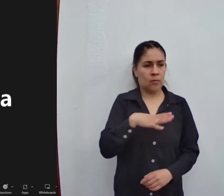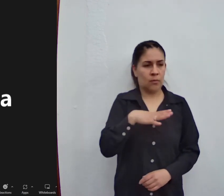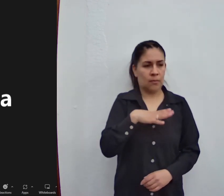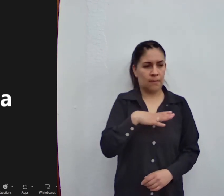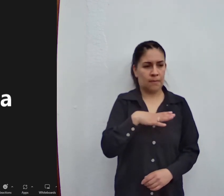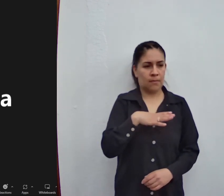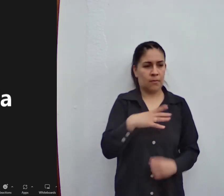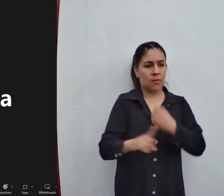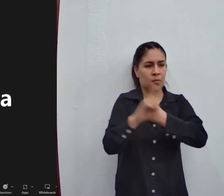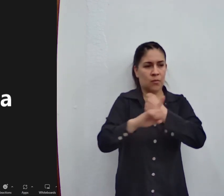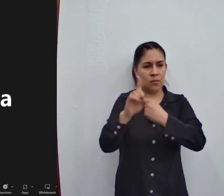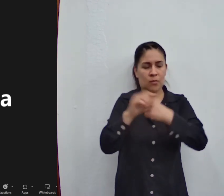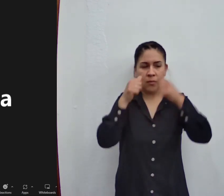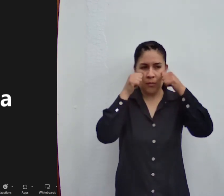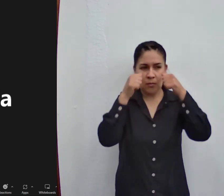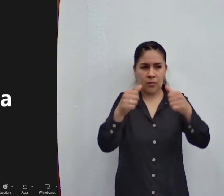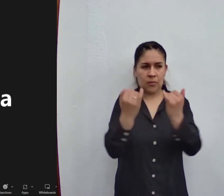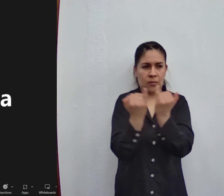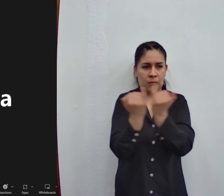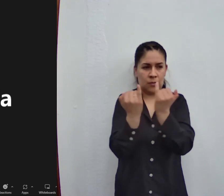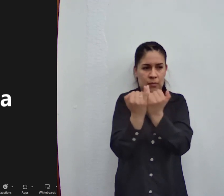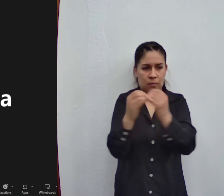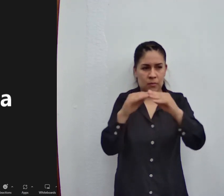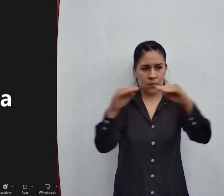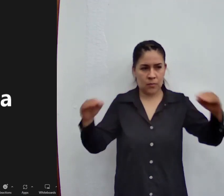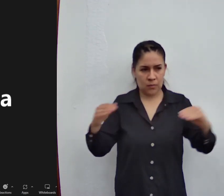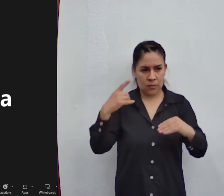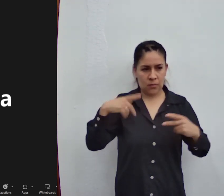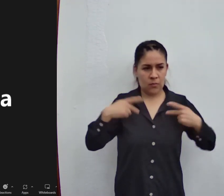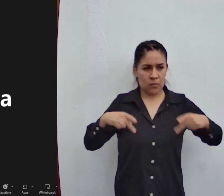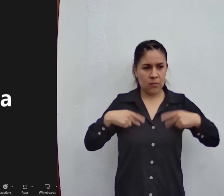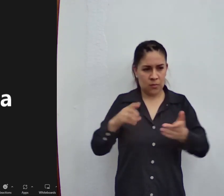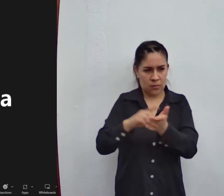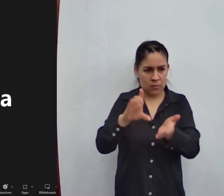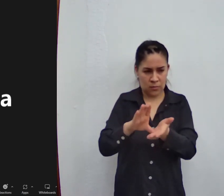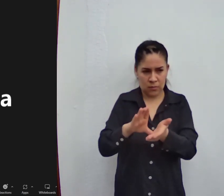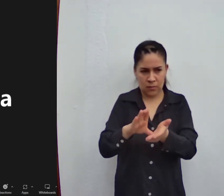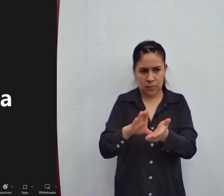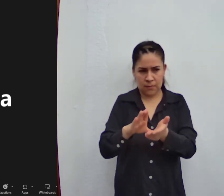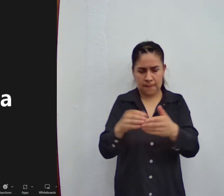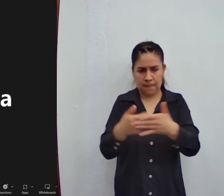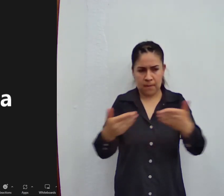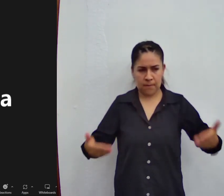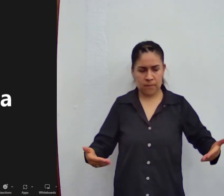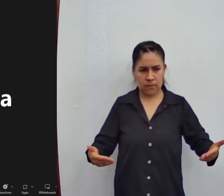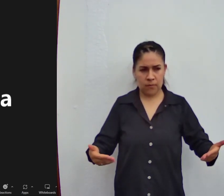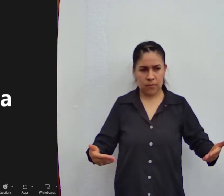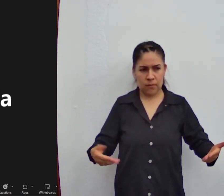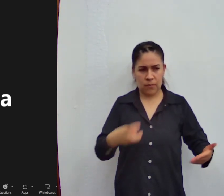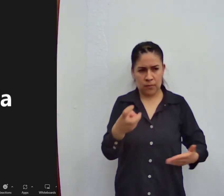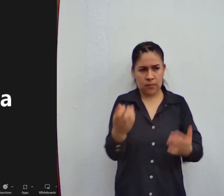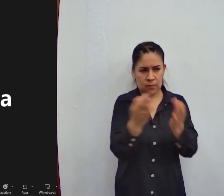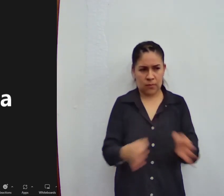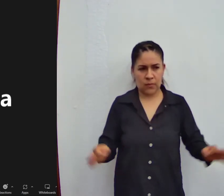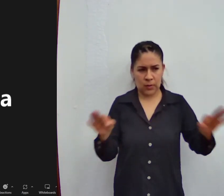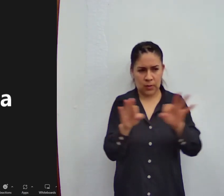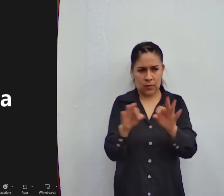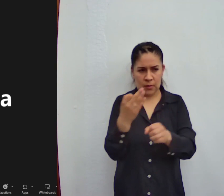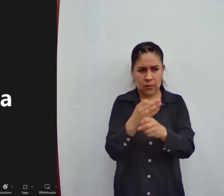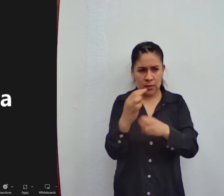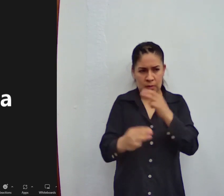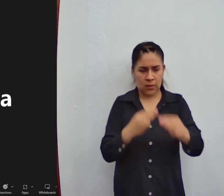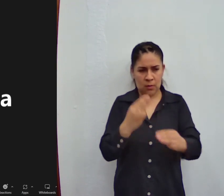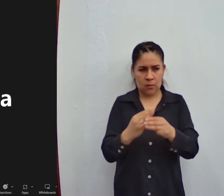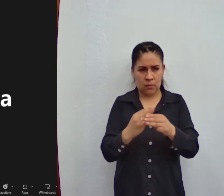con la no discriminación en materia de empleo, y el convenio 159, es la redactación profesional en